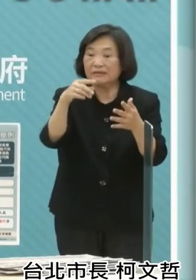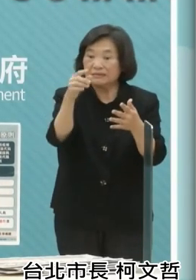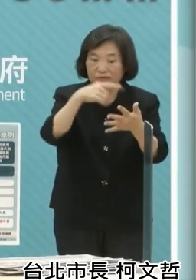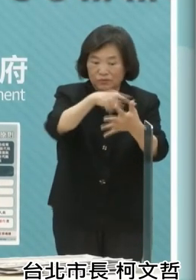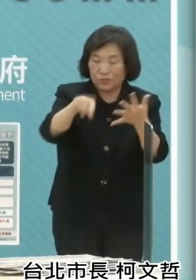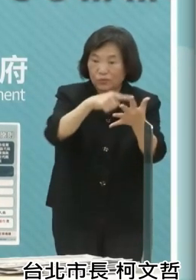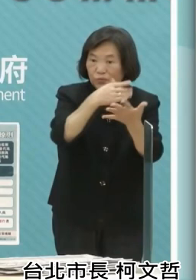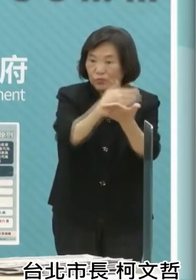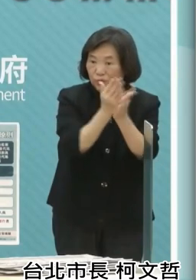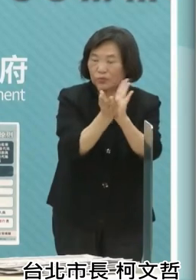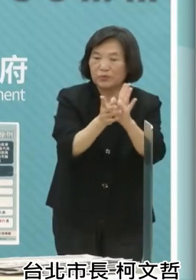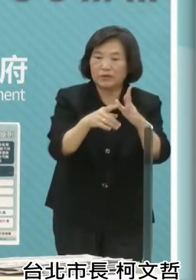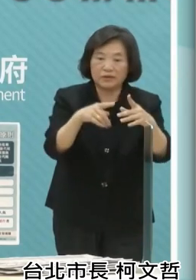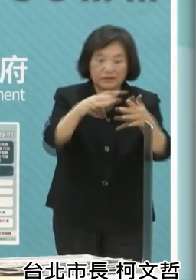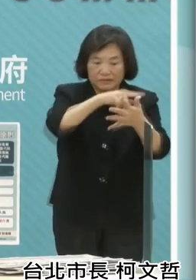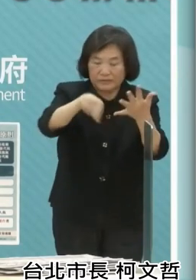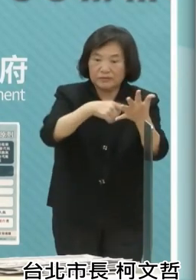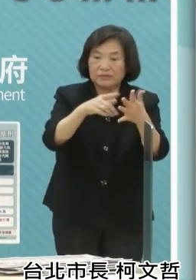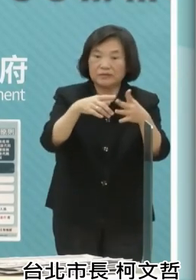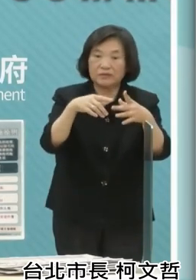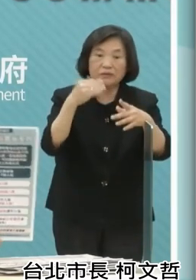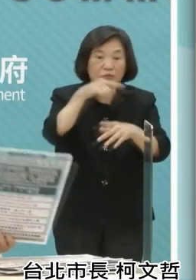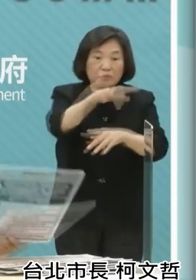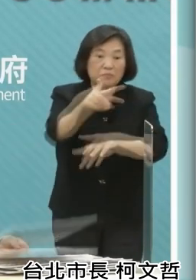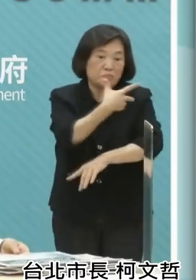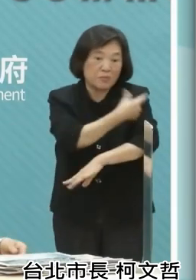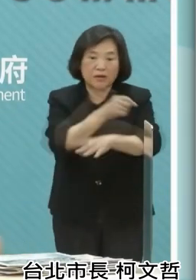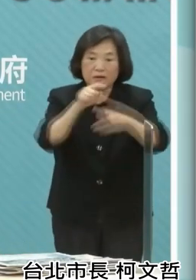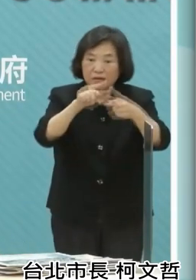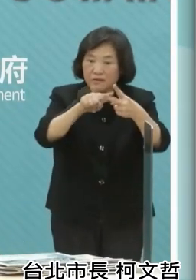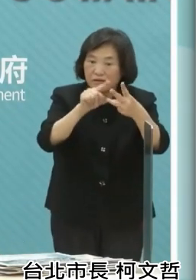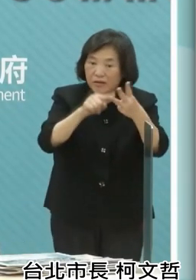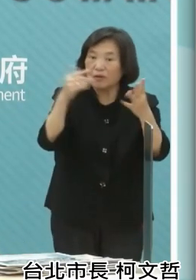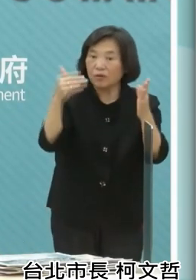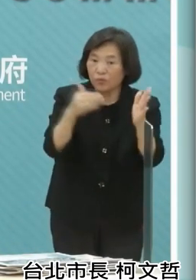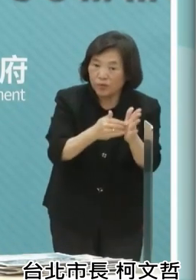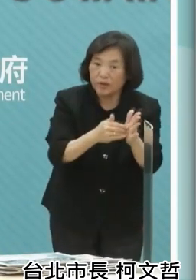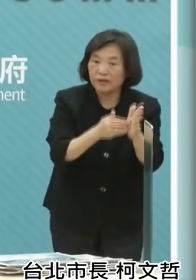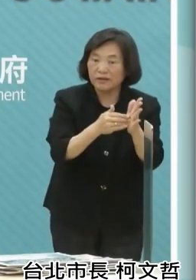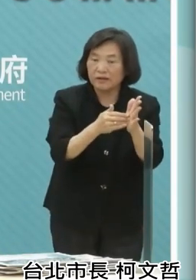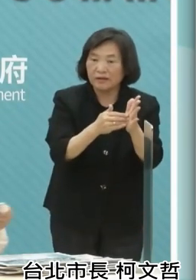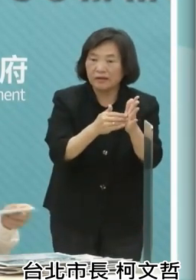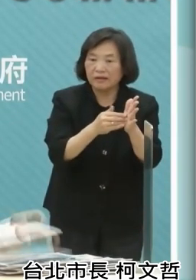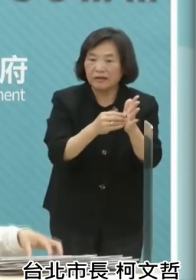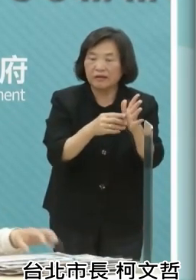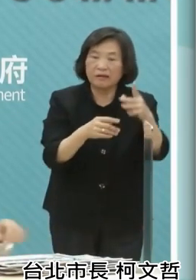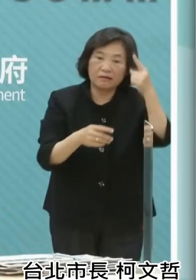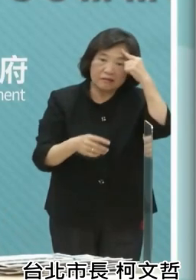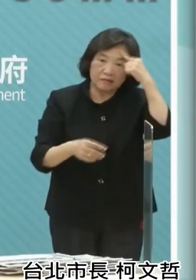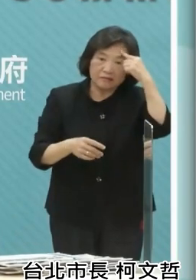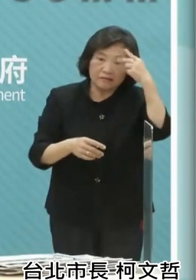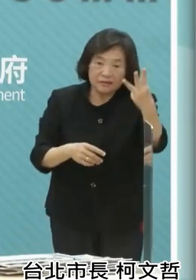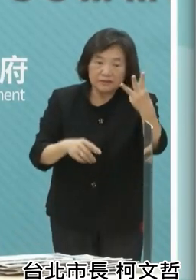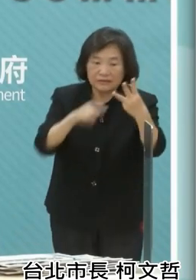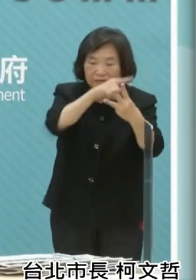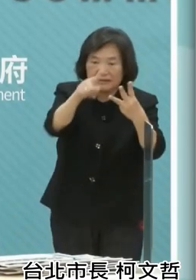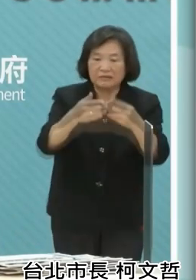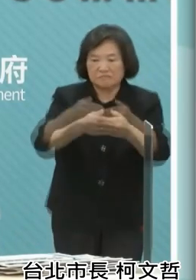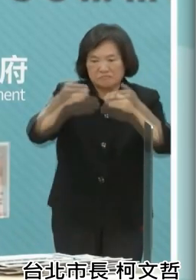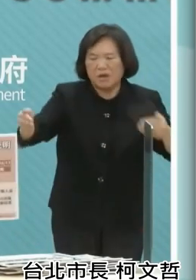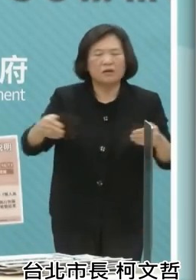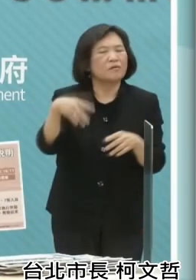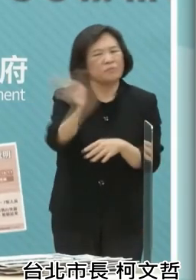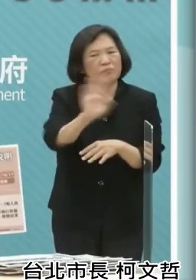些人员呢，哈，如果有打满3剂疫苗，不用前3天不用居家隔